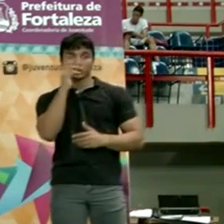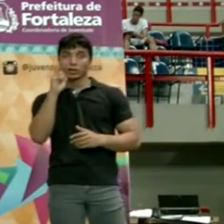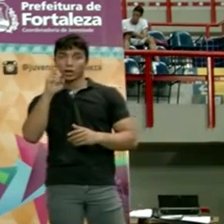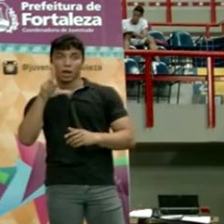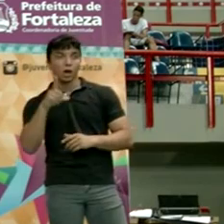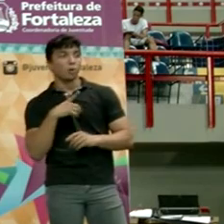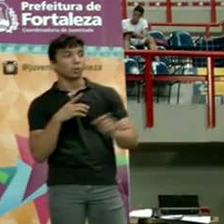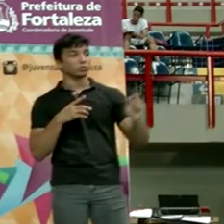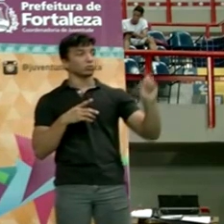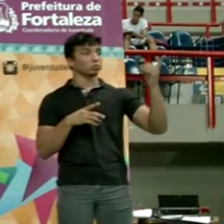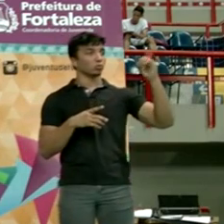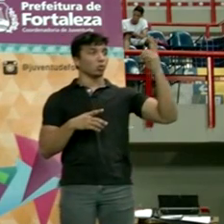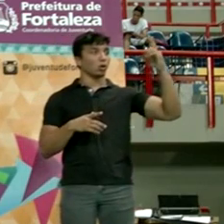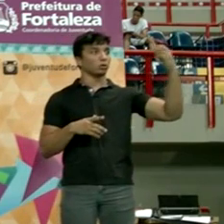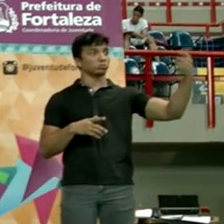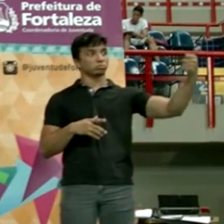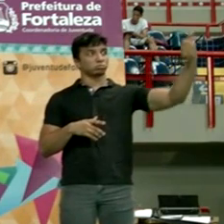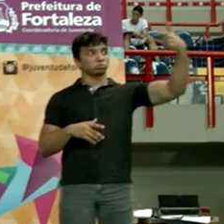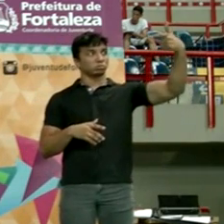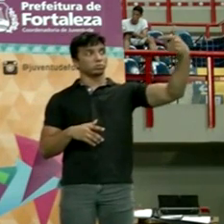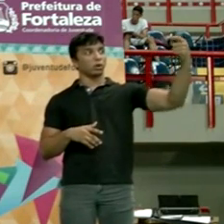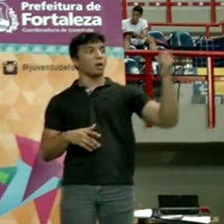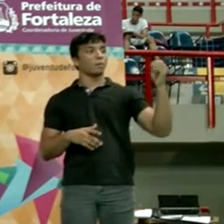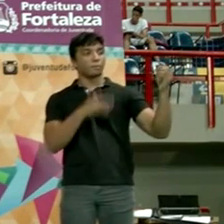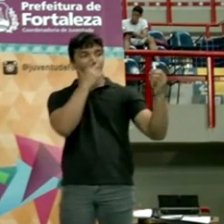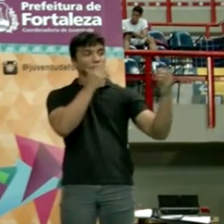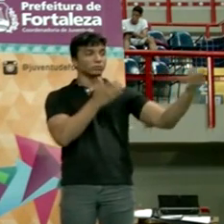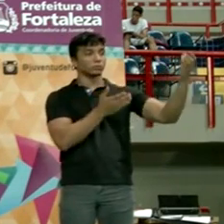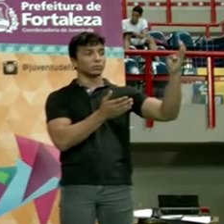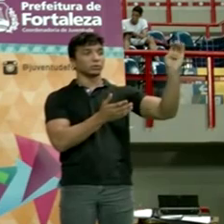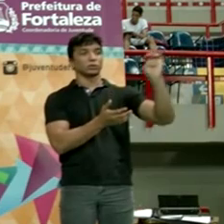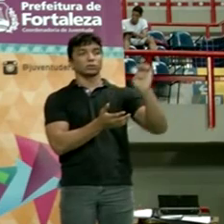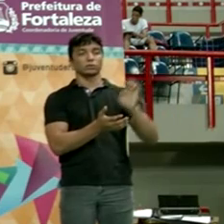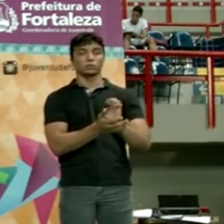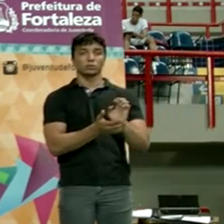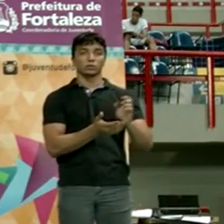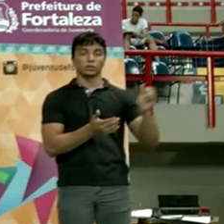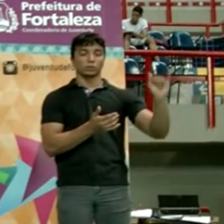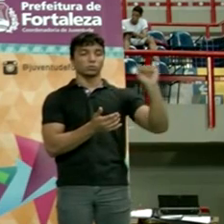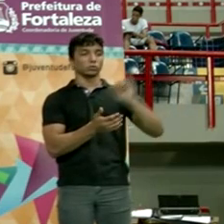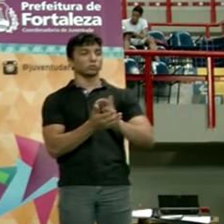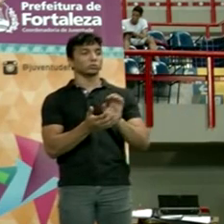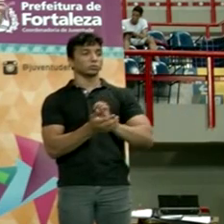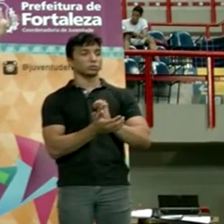real e, consequentemente, a valorização do dólar é bom para as